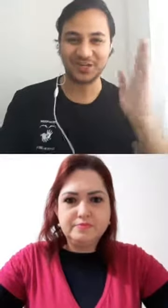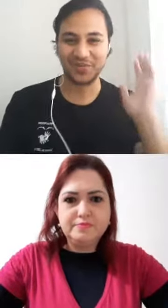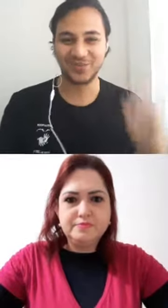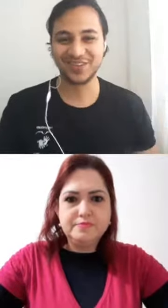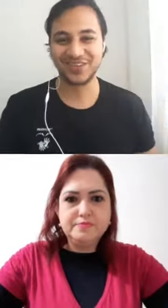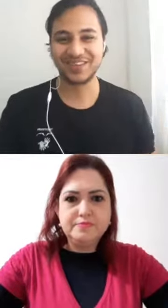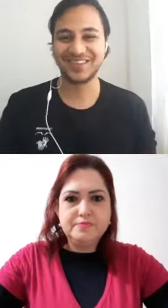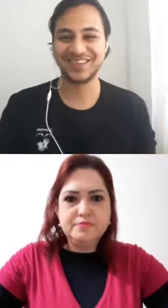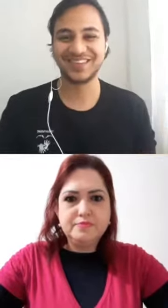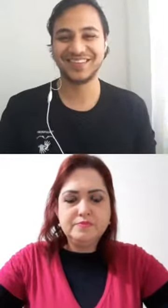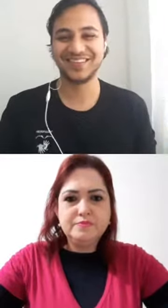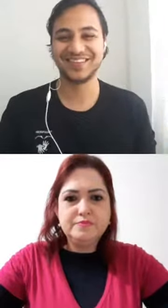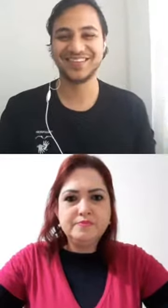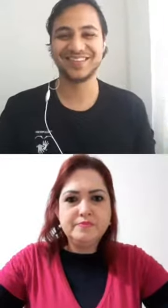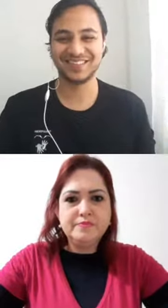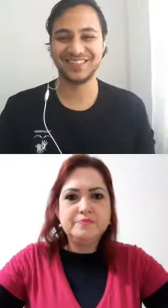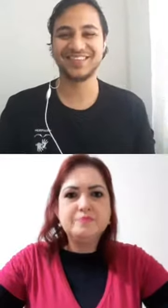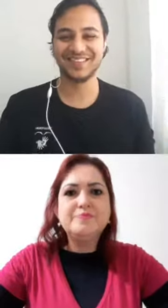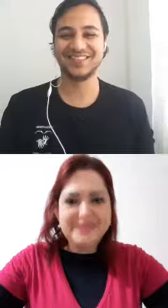direto ao ponto.